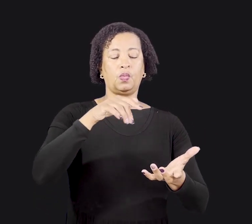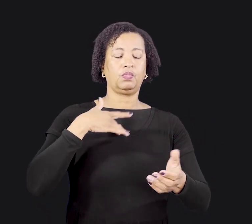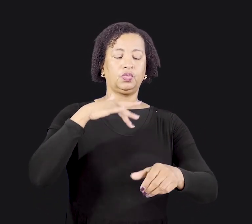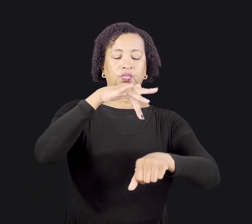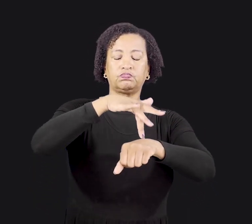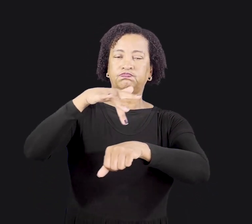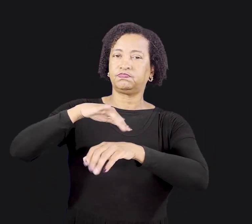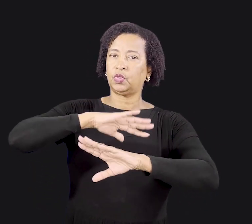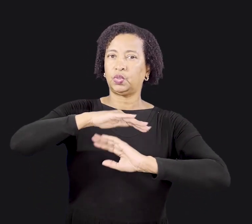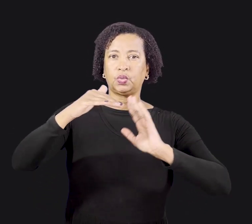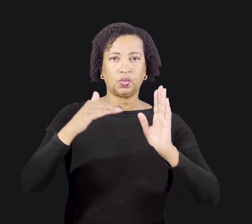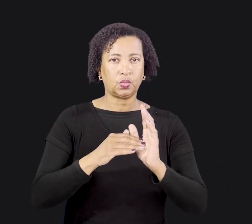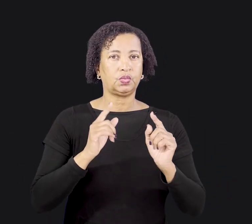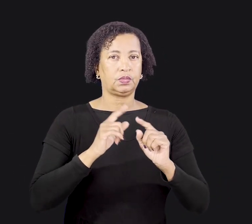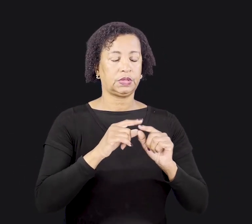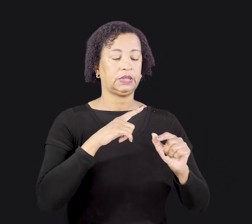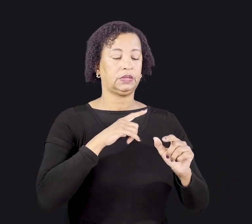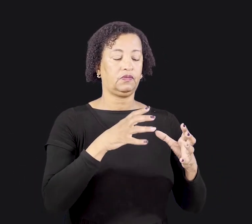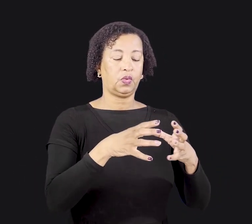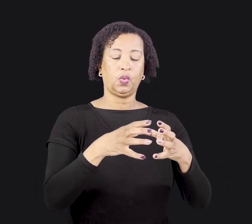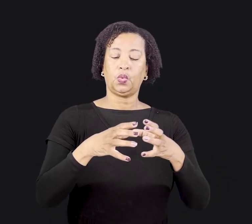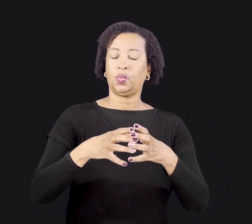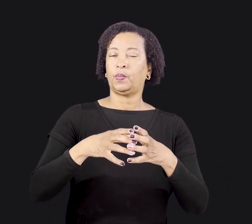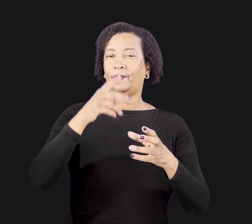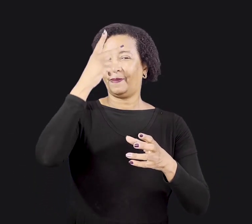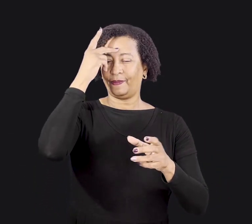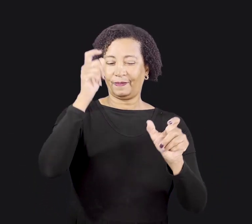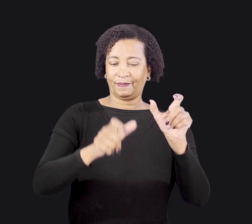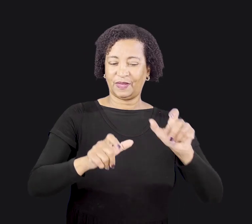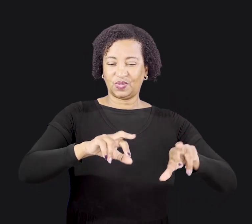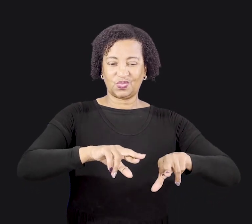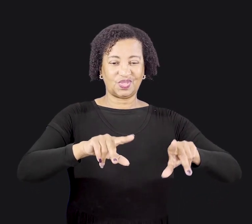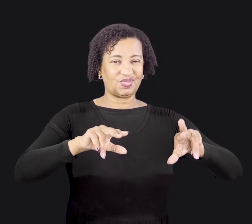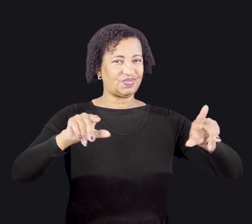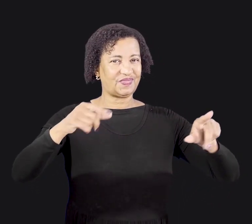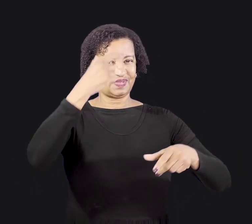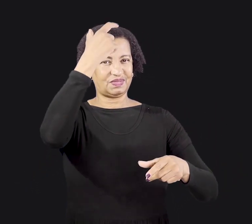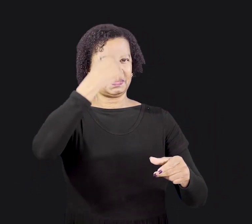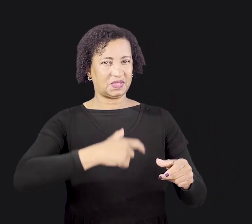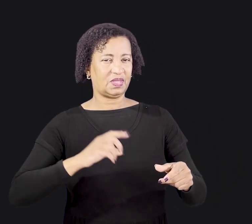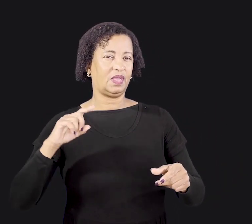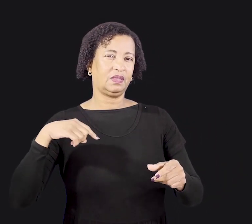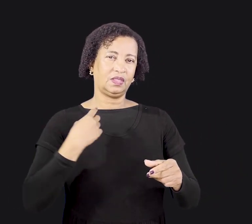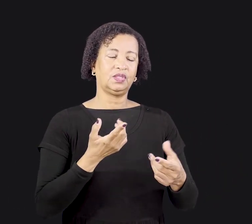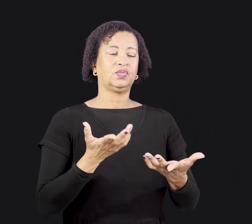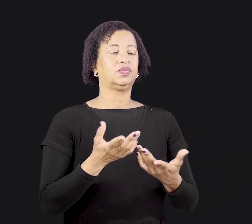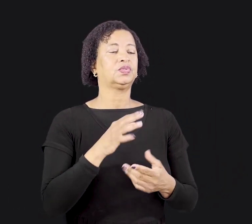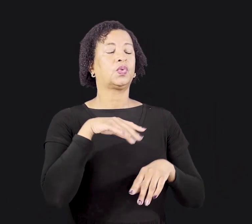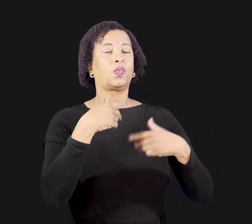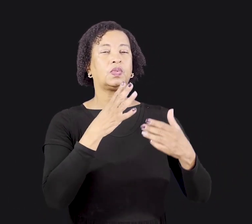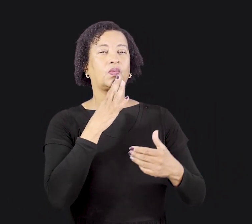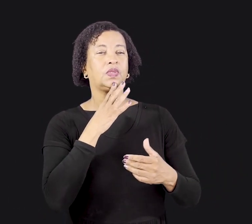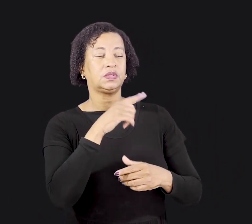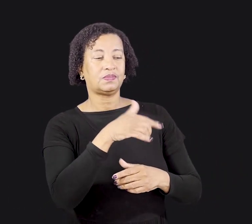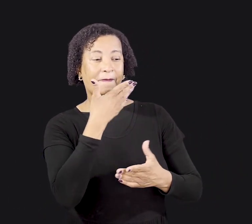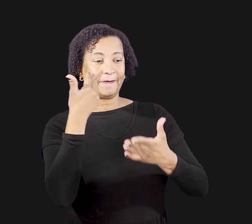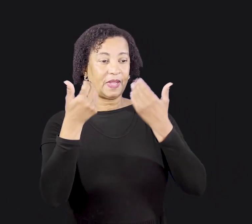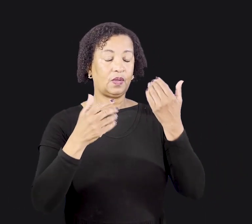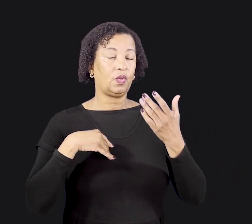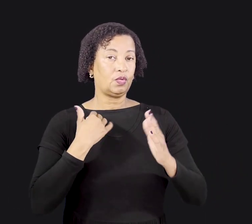no grupo tipos diferentes de personalidade. E nós nos enriquecemos muito quando os conhecemos melhor. Será que você sabe dizer